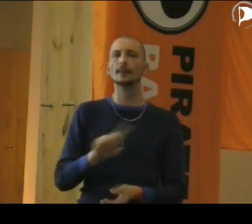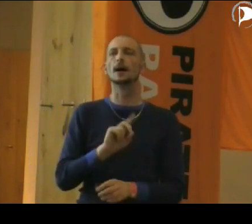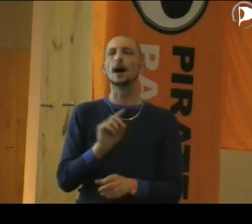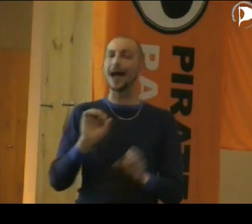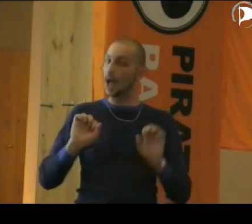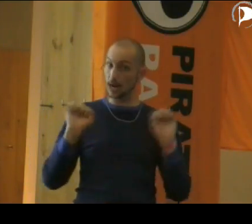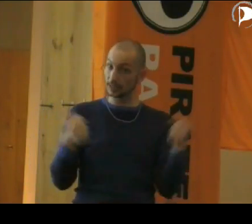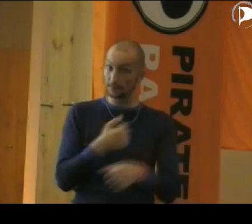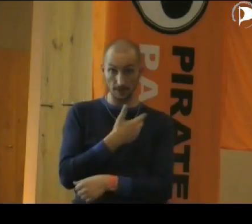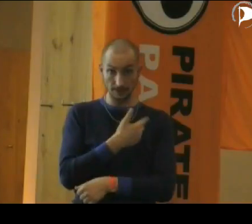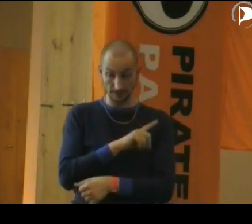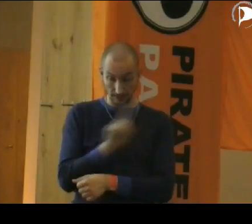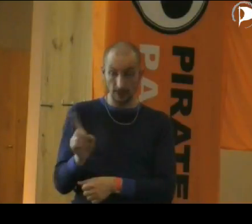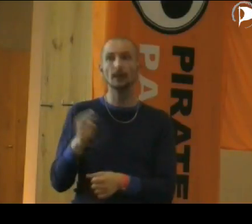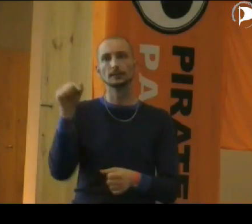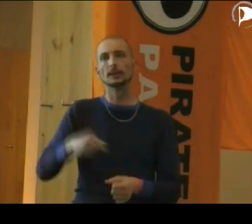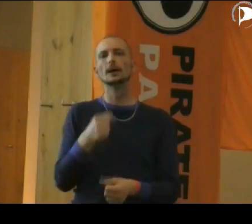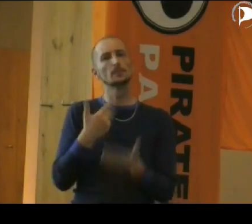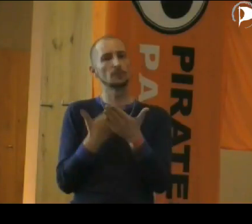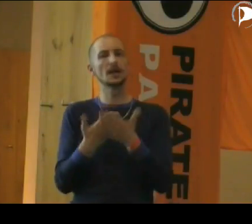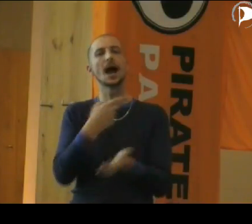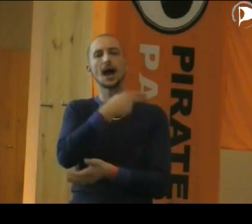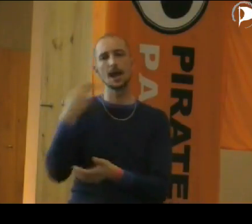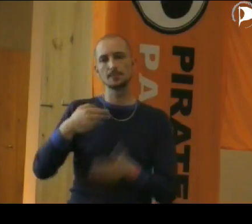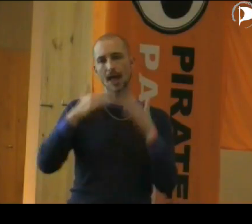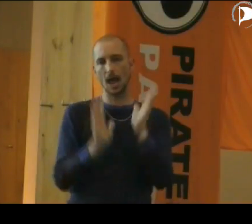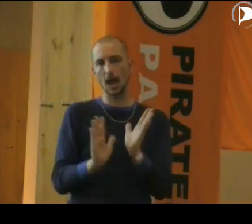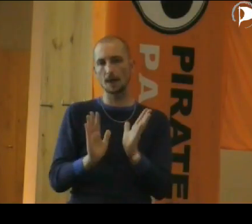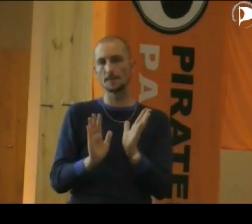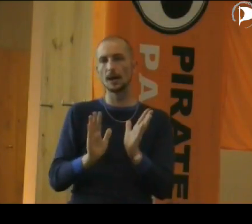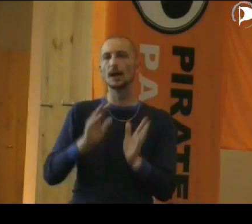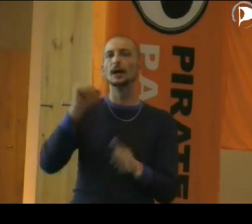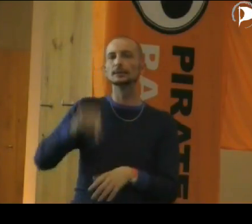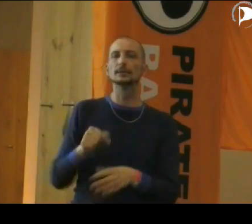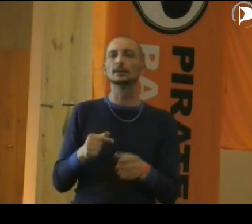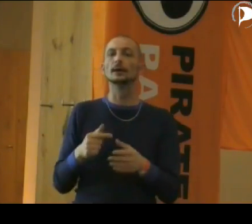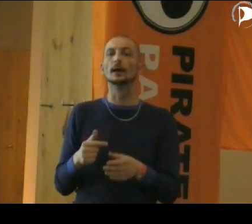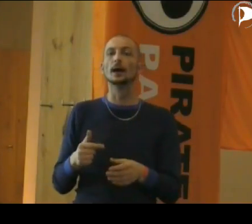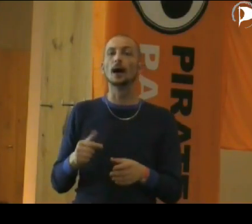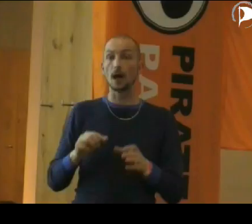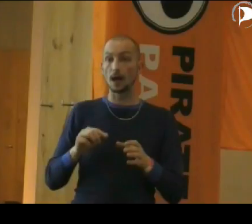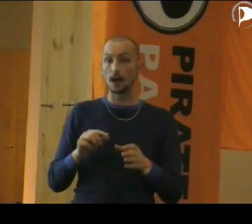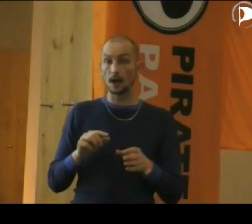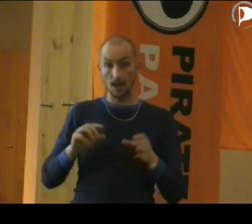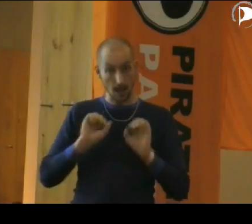durch ein wahrer einiges und nach dem aussteigen aus dem bild zvg das zu tun als ein nein und